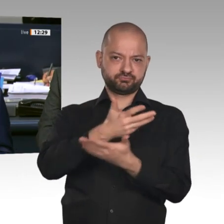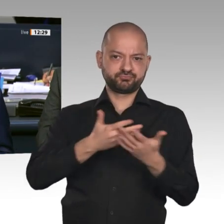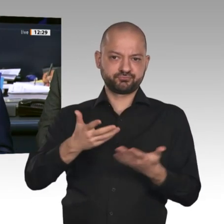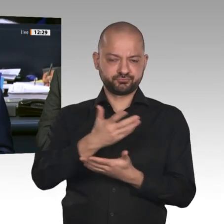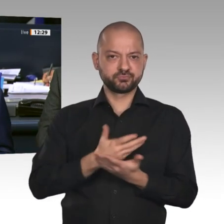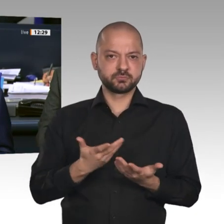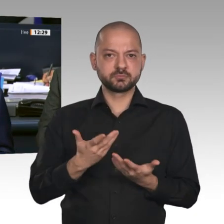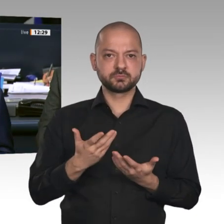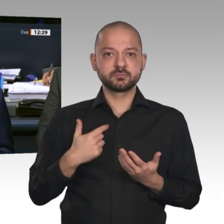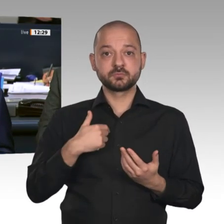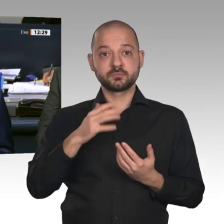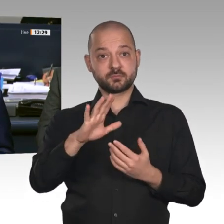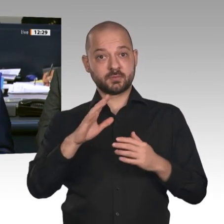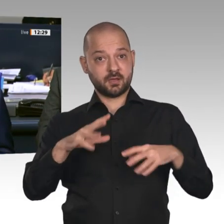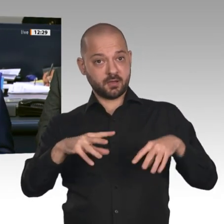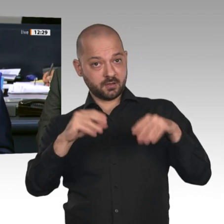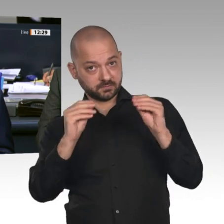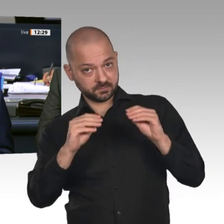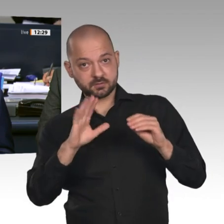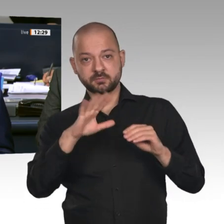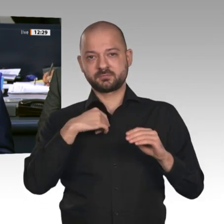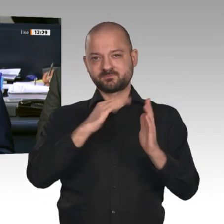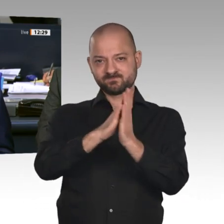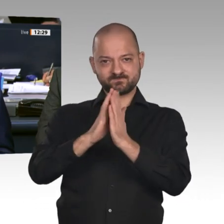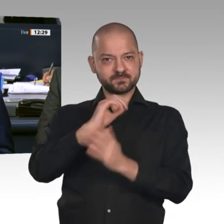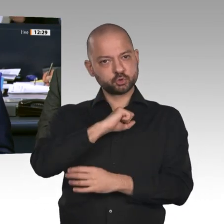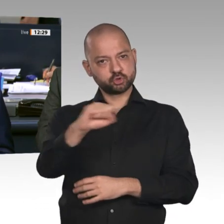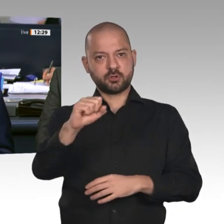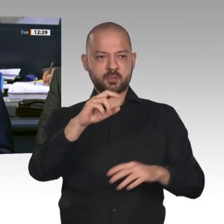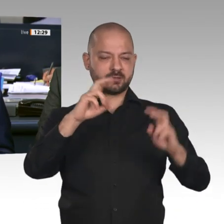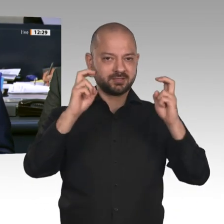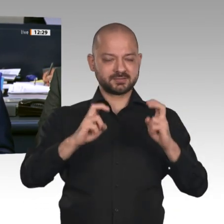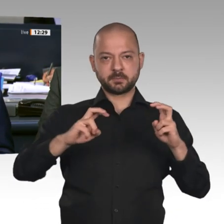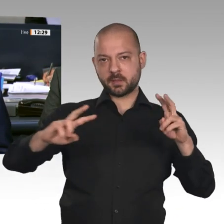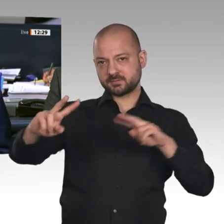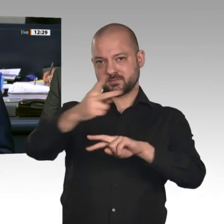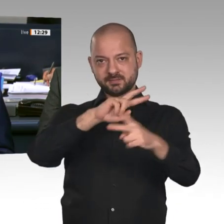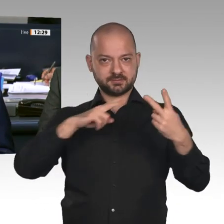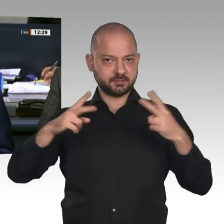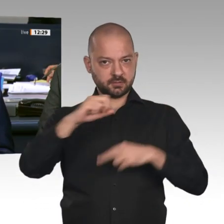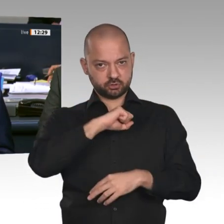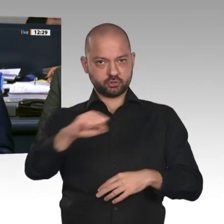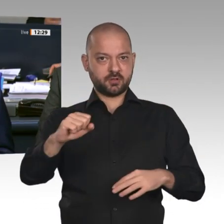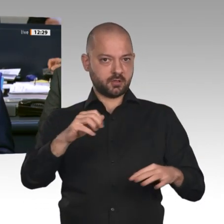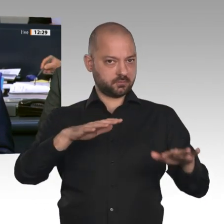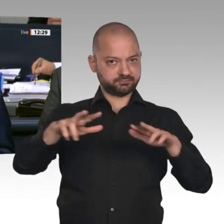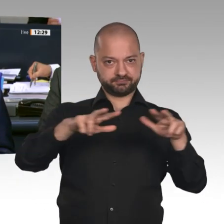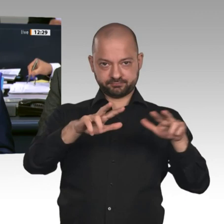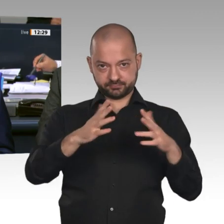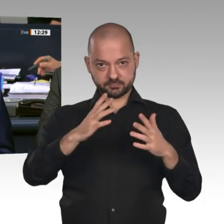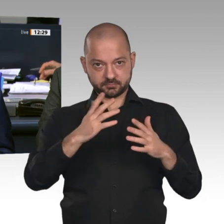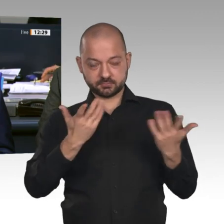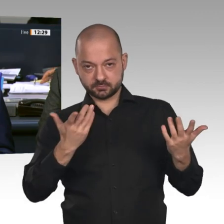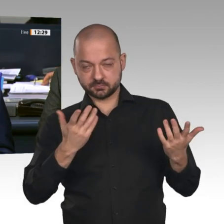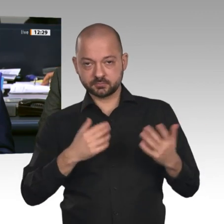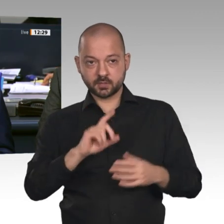Bevor ich die Aussprache eröffne, bitte ich alle Kolleginnen und Kollegen, bei dem Sitzplatzwechsel doch zügig voranzuschreiten. Herr